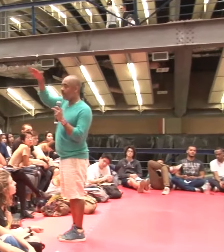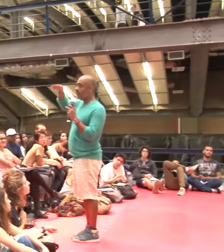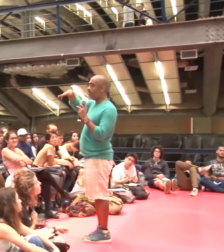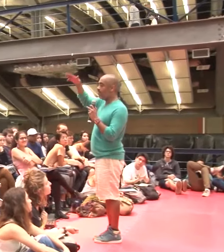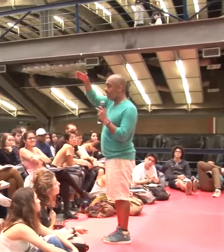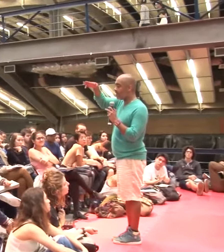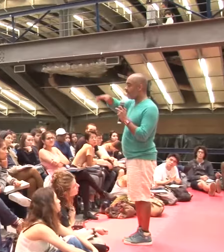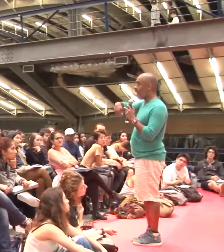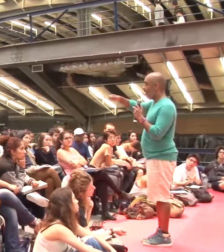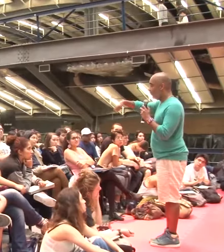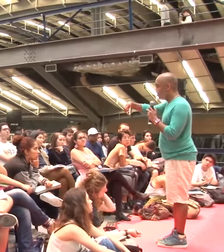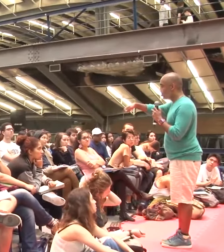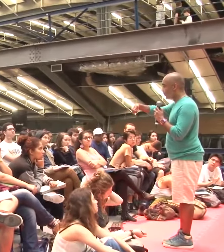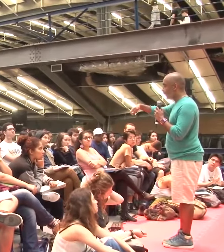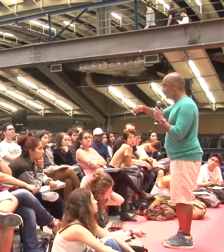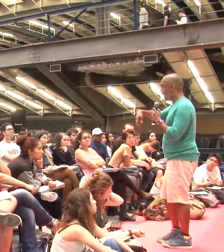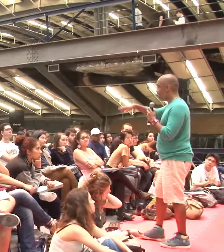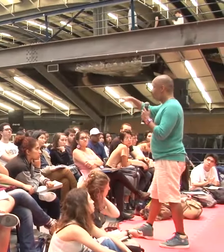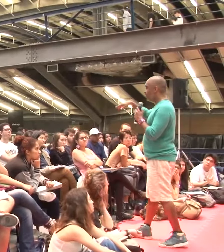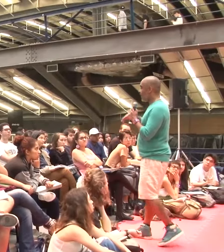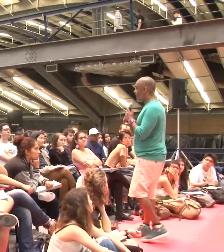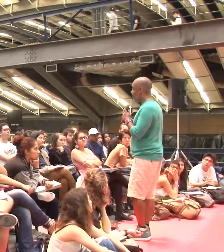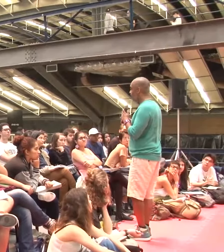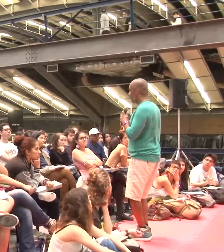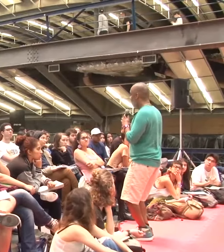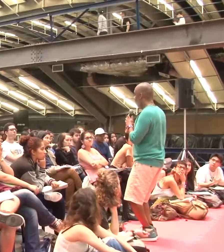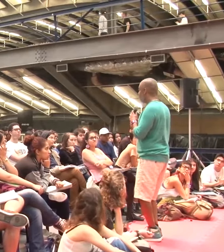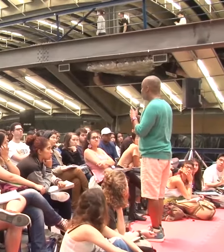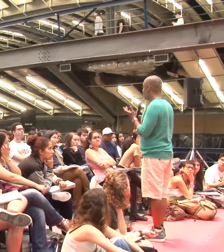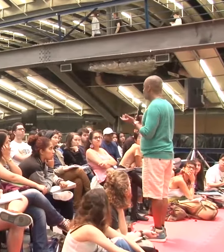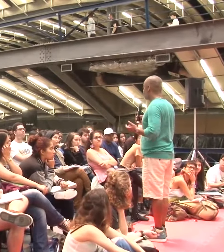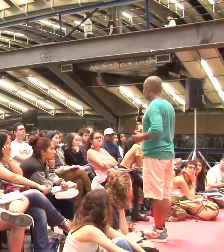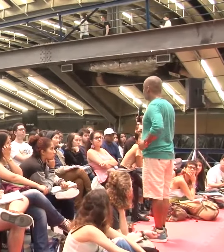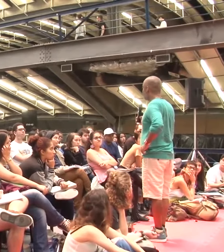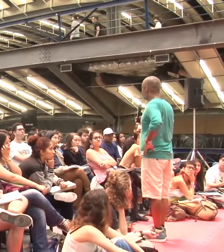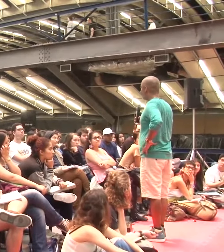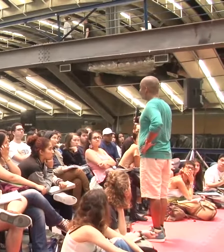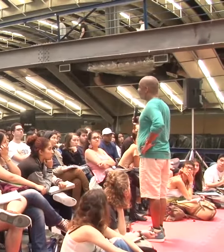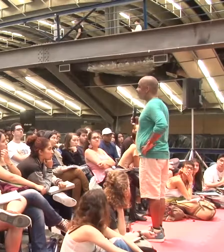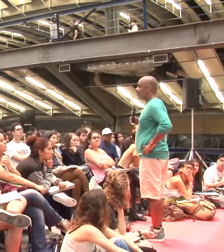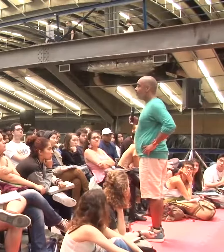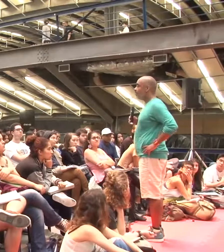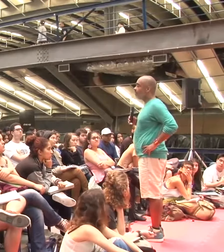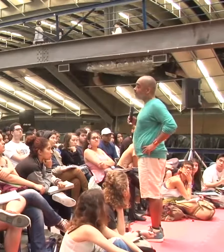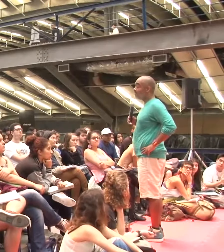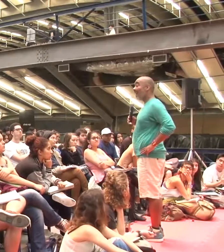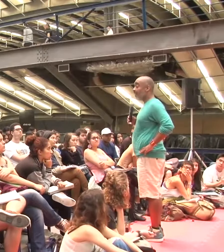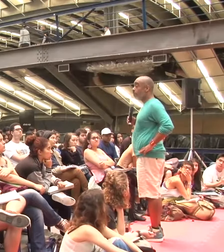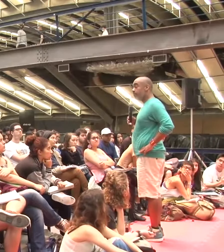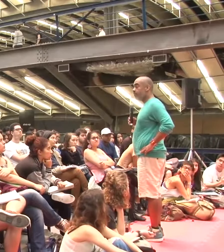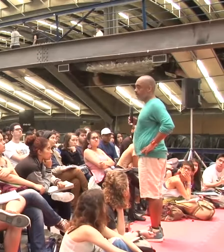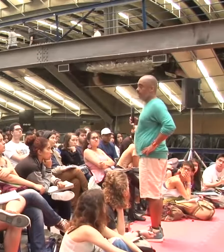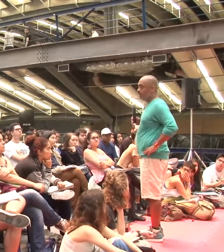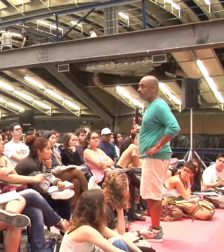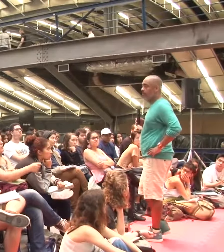coloca lá no cantinho, deixa secar, mistura na terra, bota lá na planta e a planta cresce mais rápido. Então, chama-se